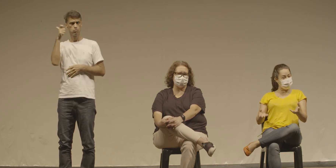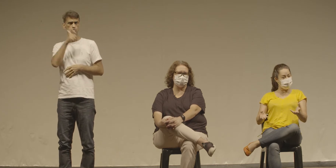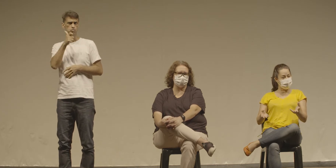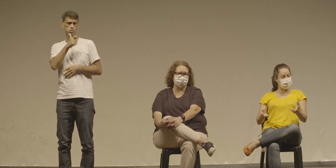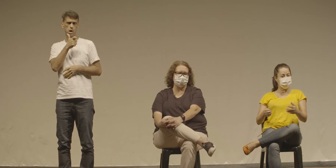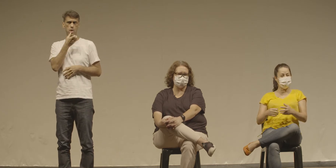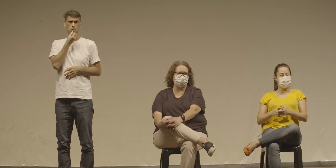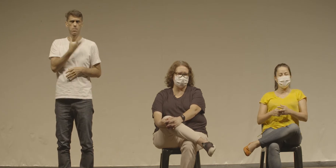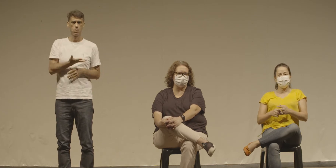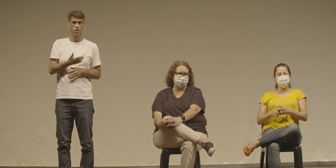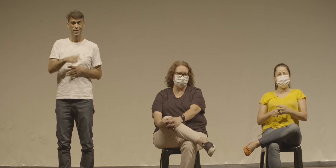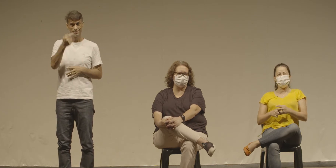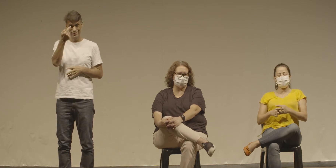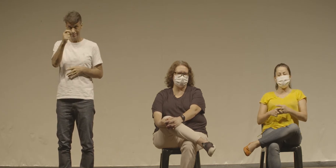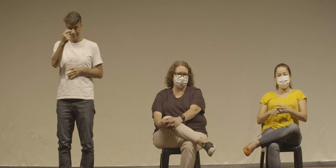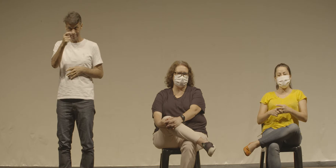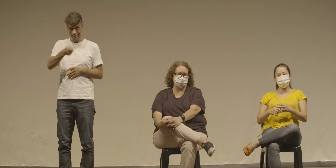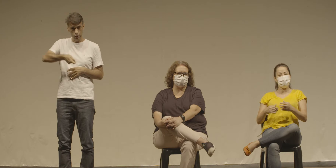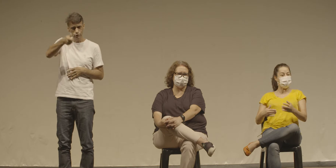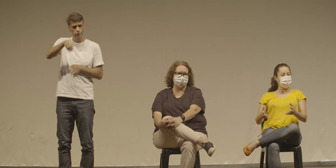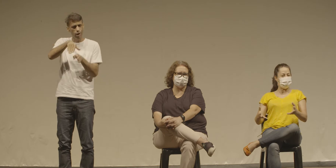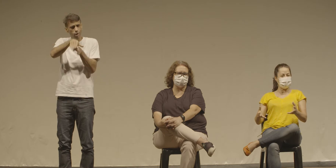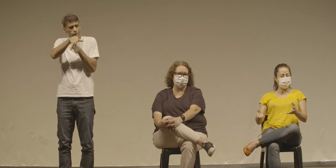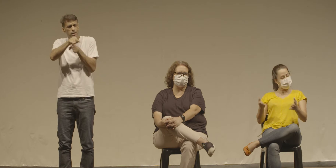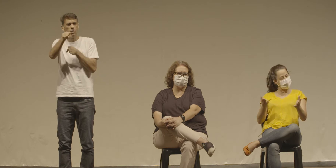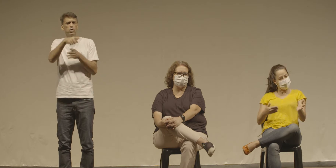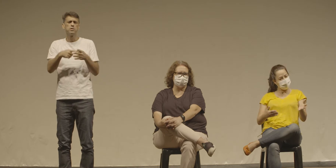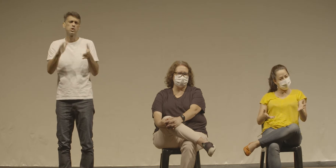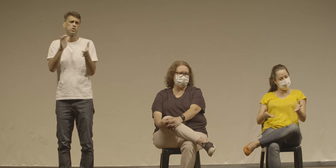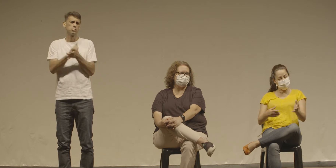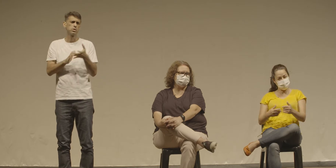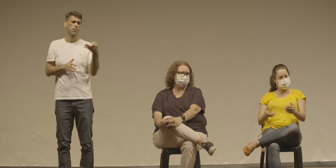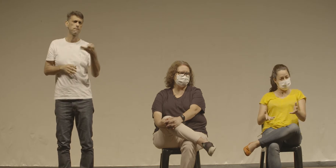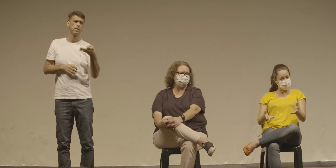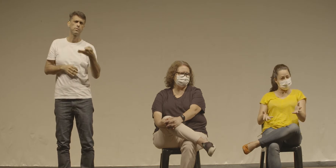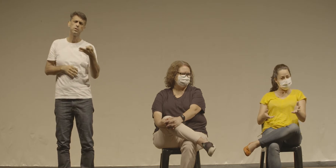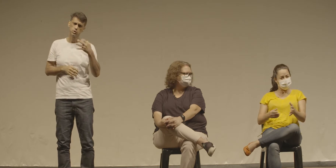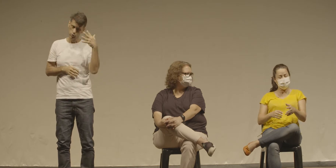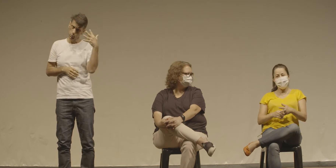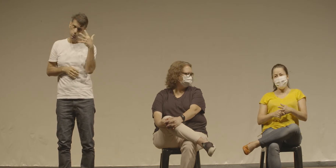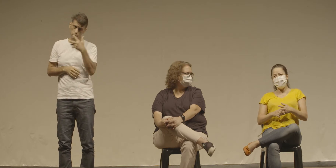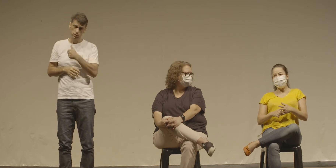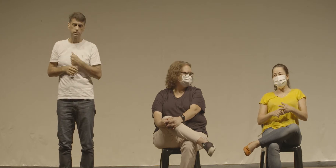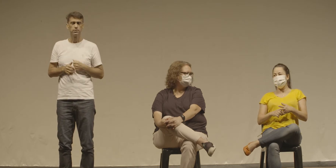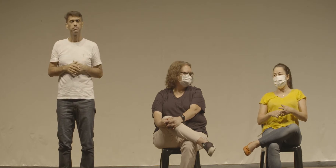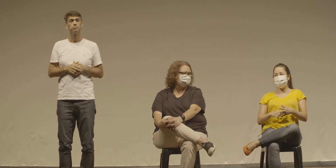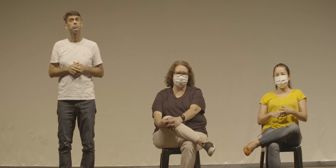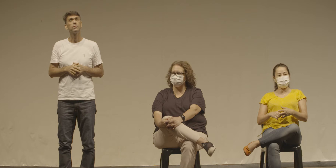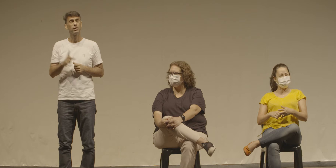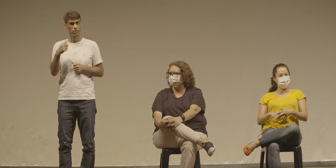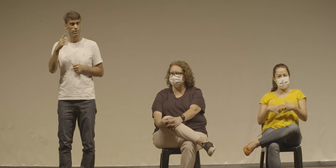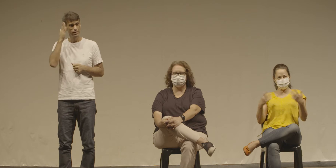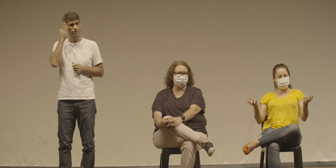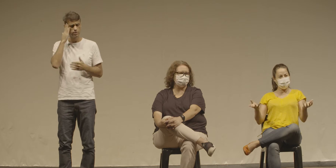70 dicas para você ser uma esposa perfeita. Aí tinha essa cartilhinha, eu achei bonito, interessante a gente